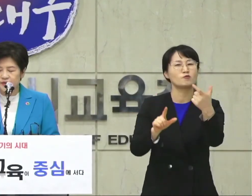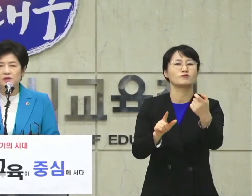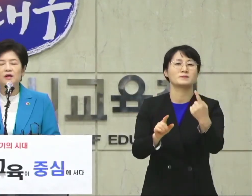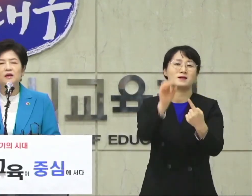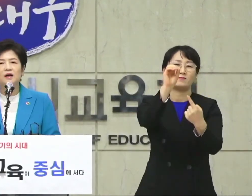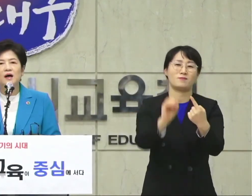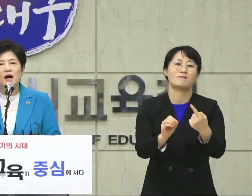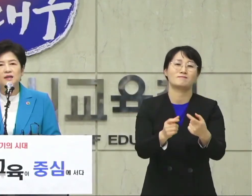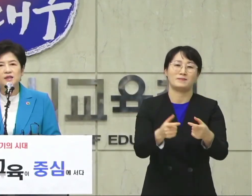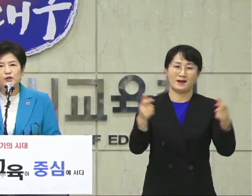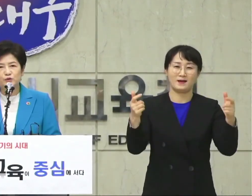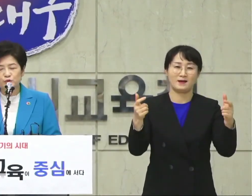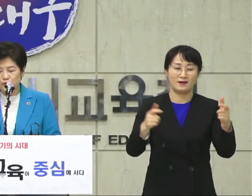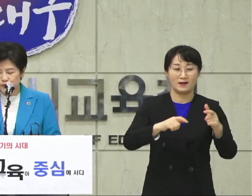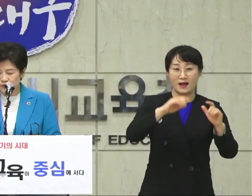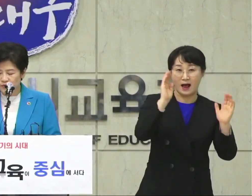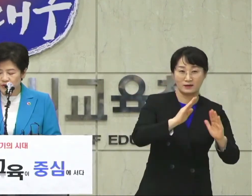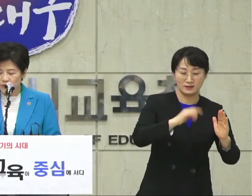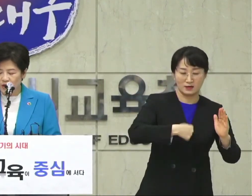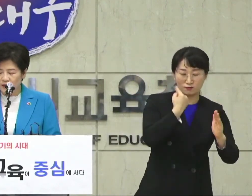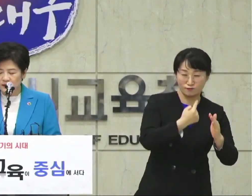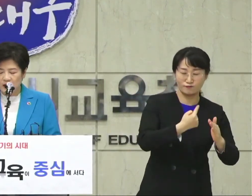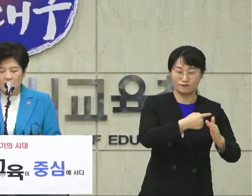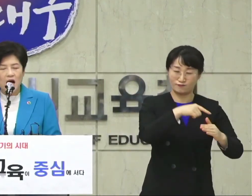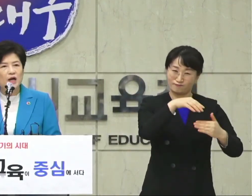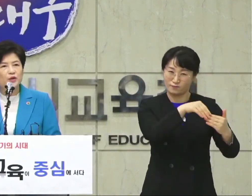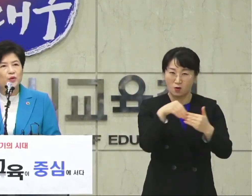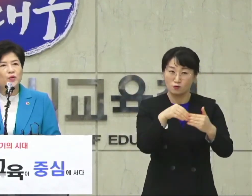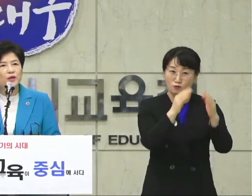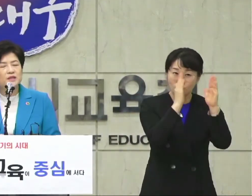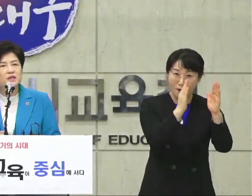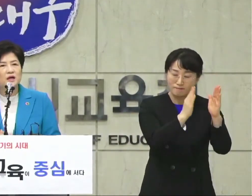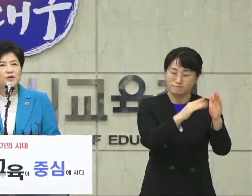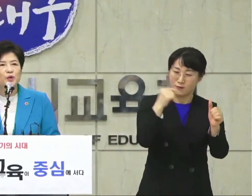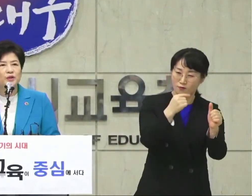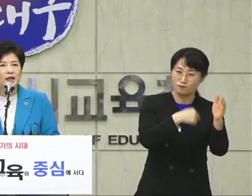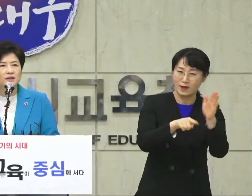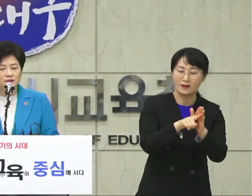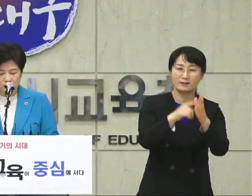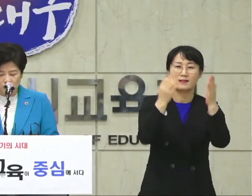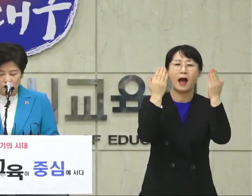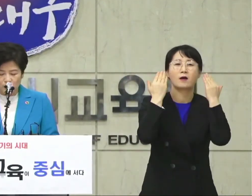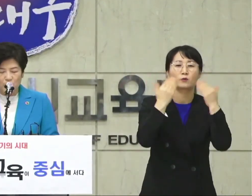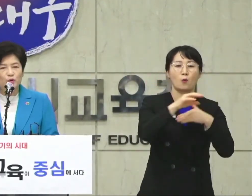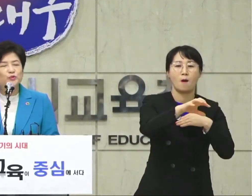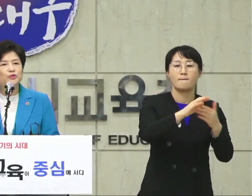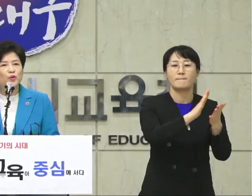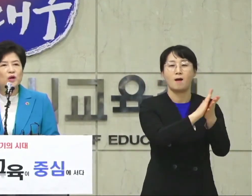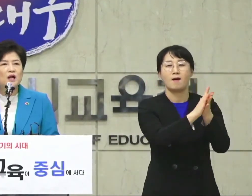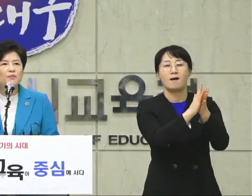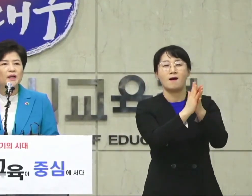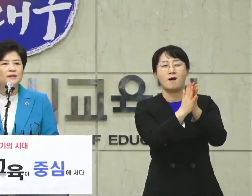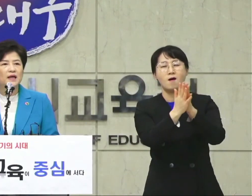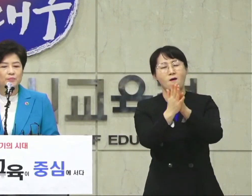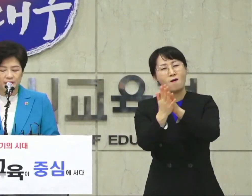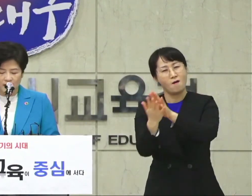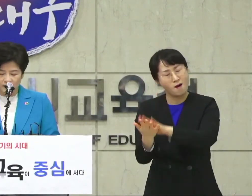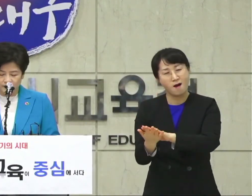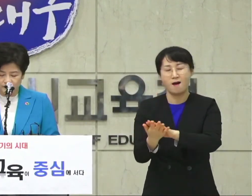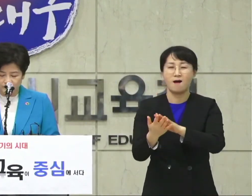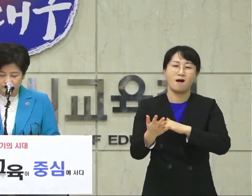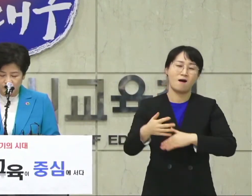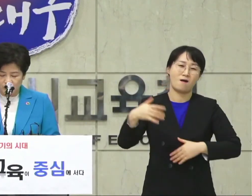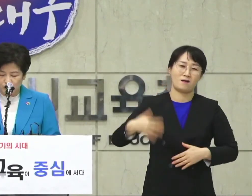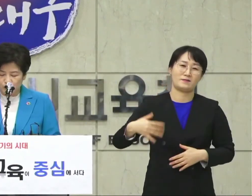61%에 이르고 있어 학생 주도 수업을 위한 학교 현장의 변화는 매우 놀랄만